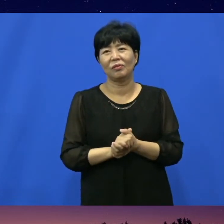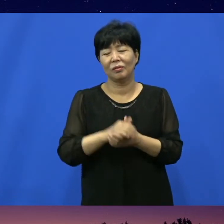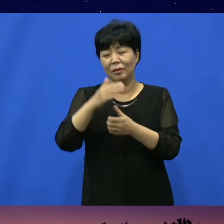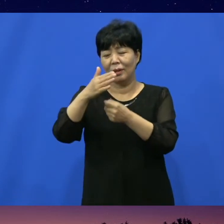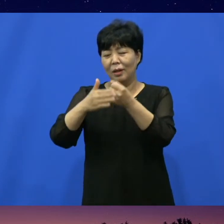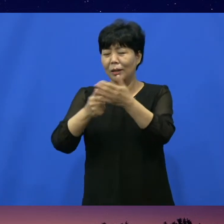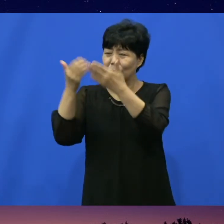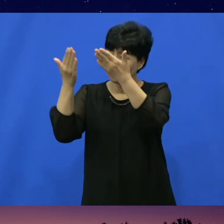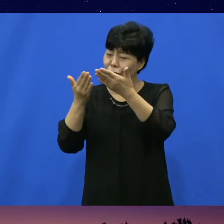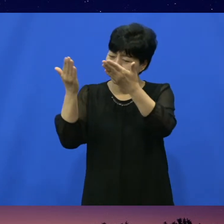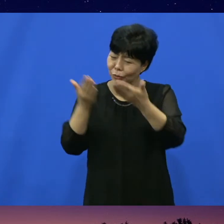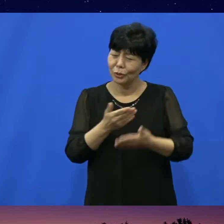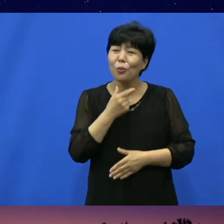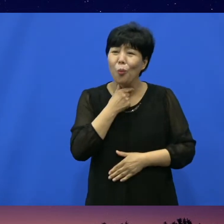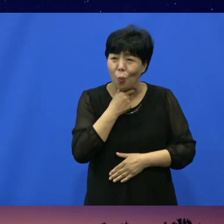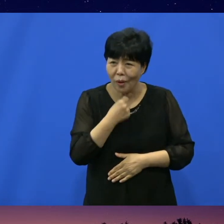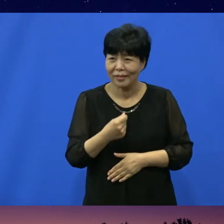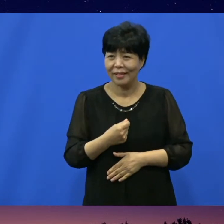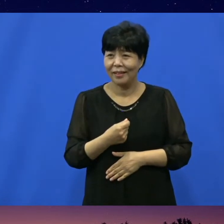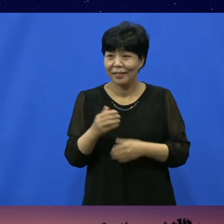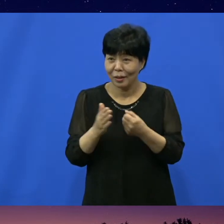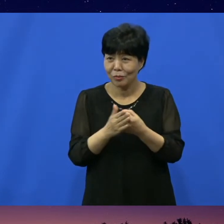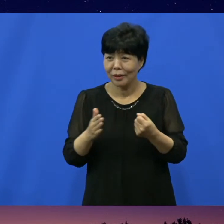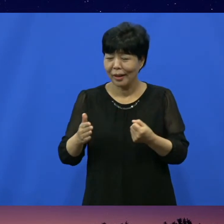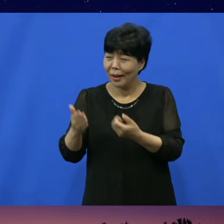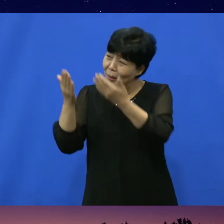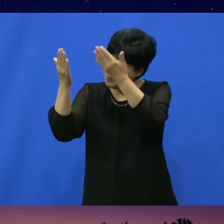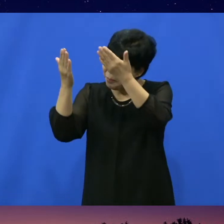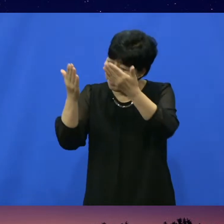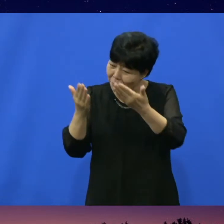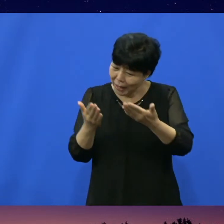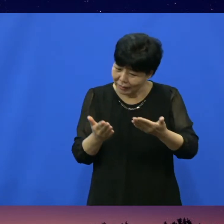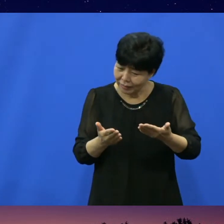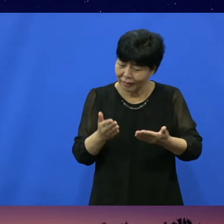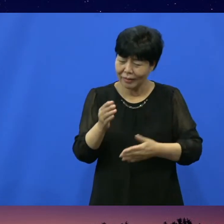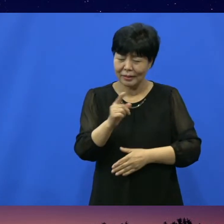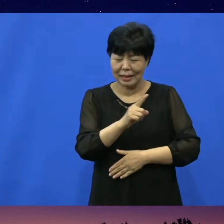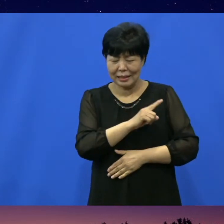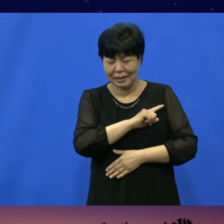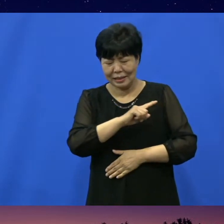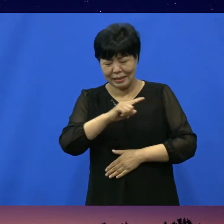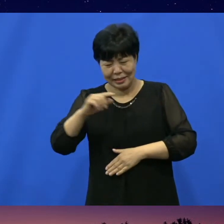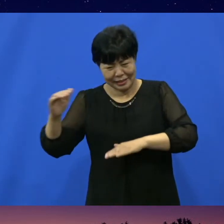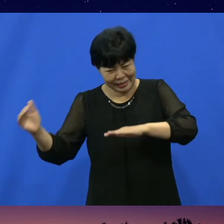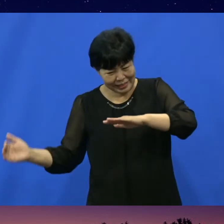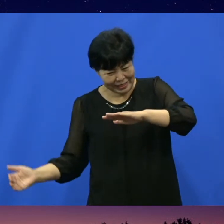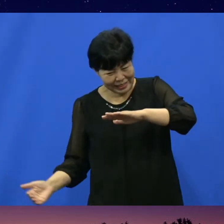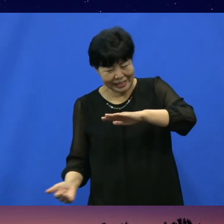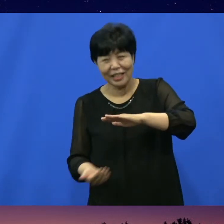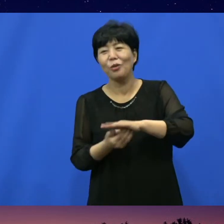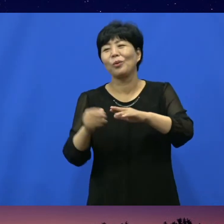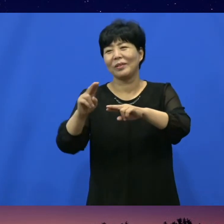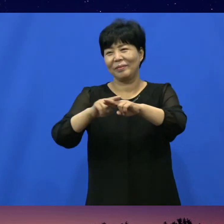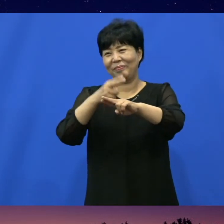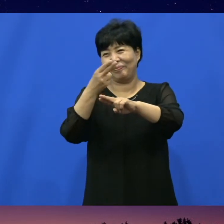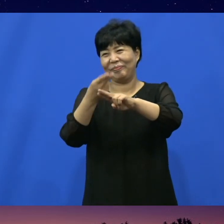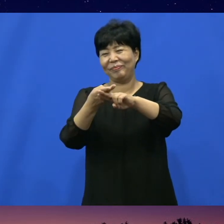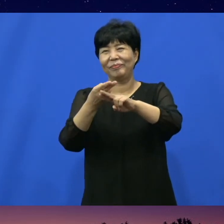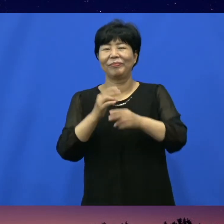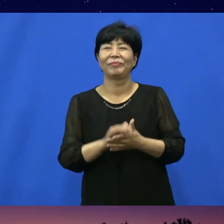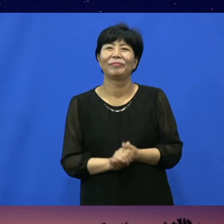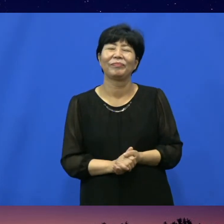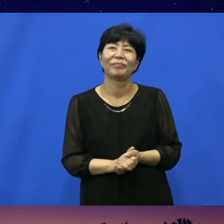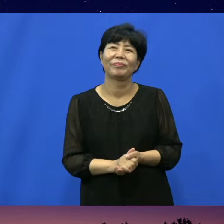싶어 하시는 분인데 그 사랑을 받는 것보다 더 최고의 것은 우리에게 존재하지 않죠.